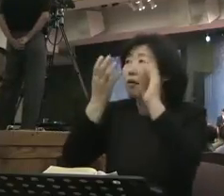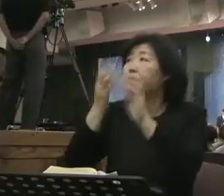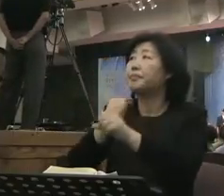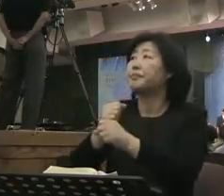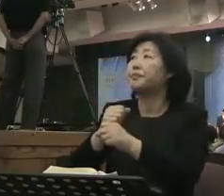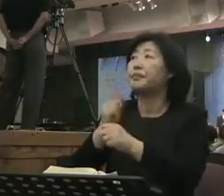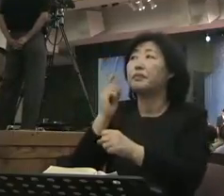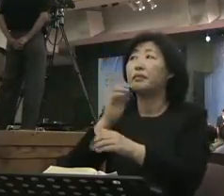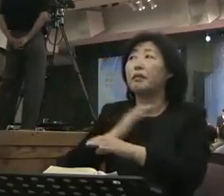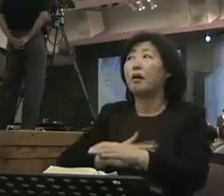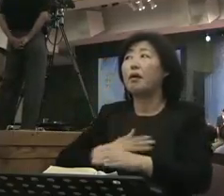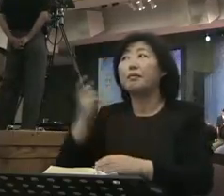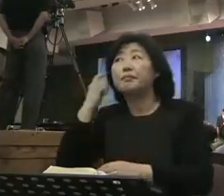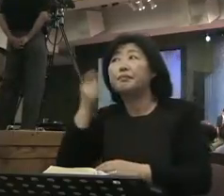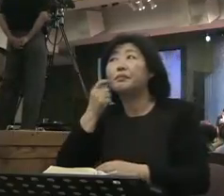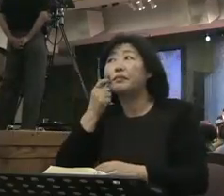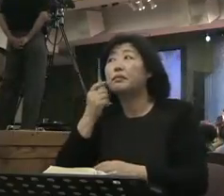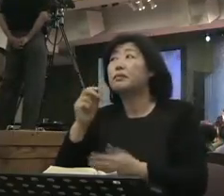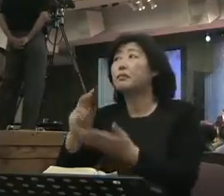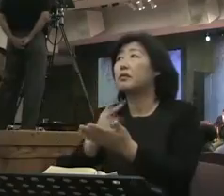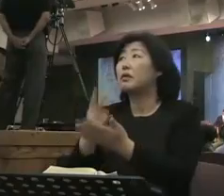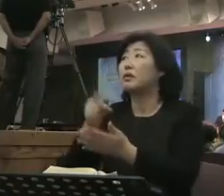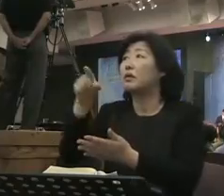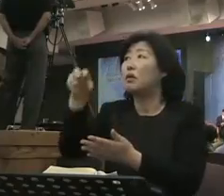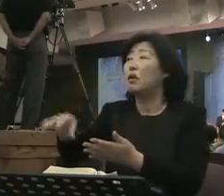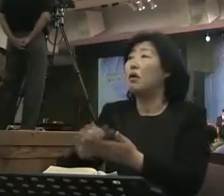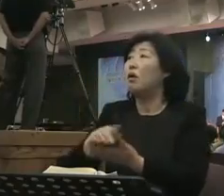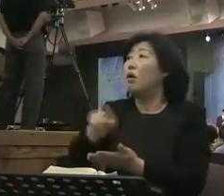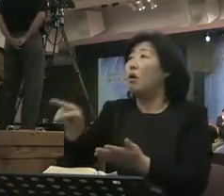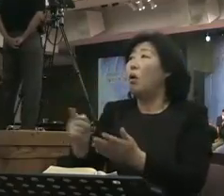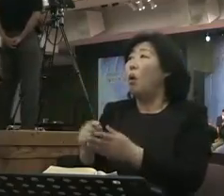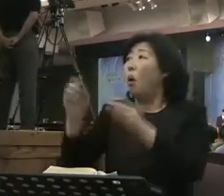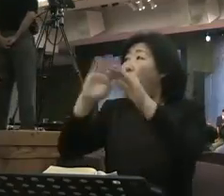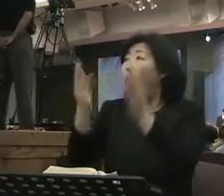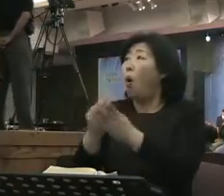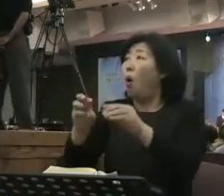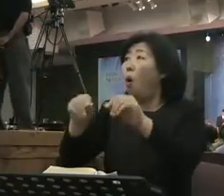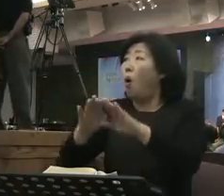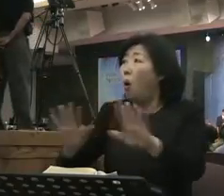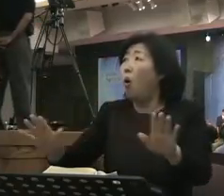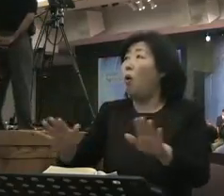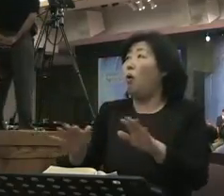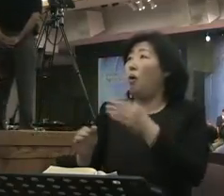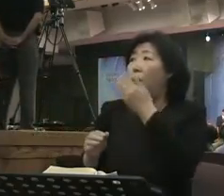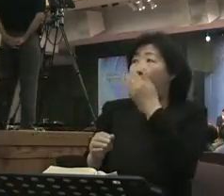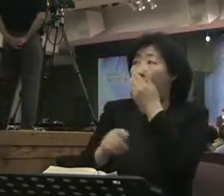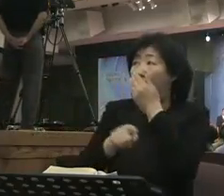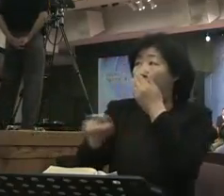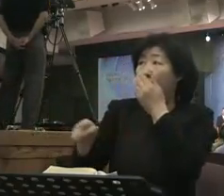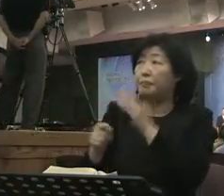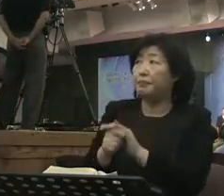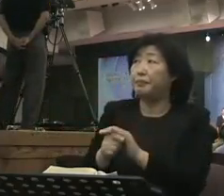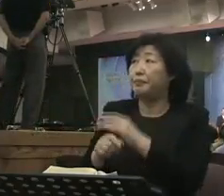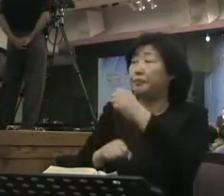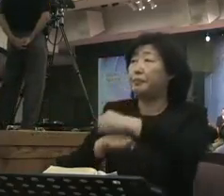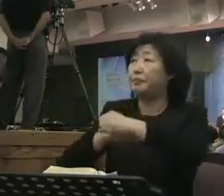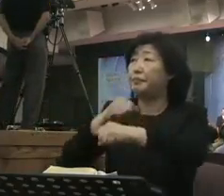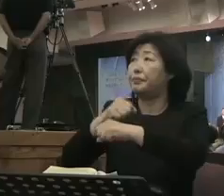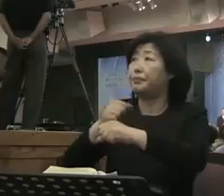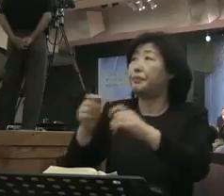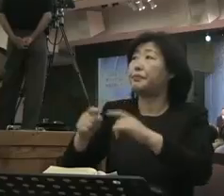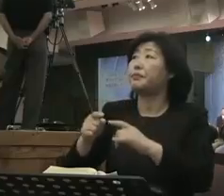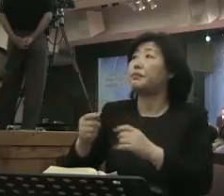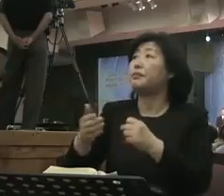알아듣지 못하게 하자 하시고 여호와께서부터 그들을 온 중심에 드시고 그들이 삭들을 비쳤다. 다